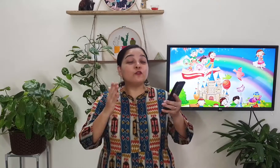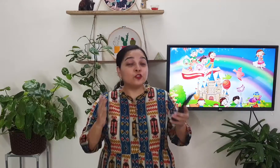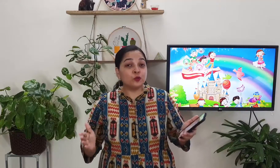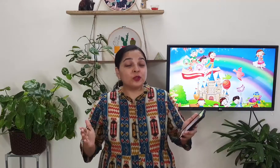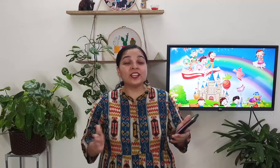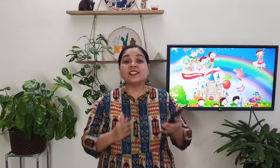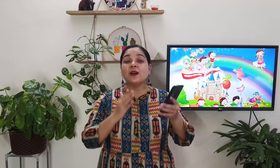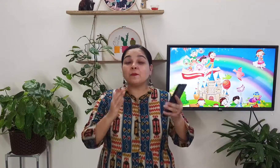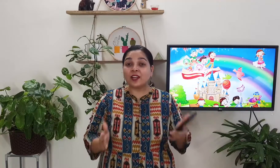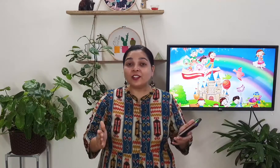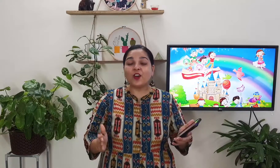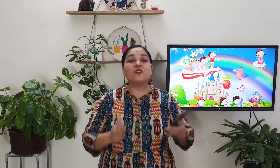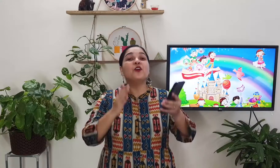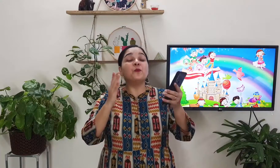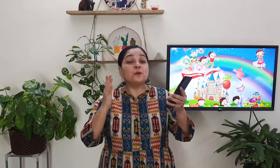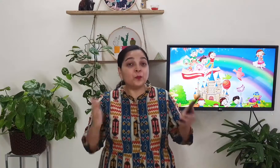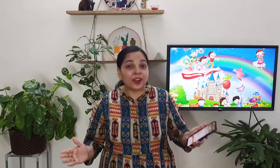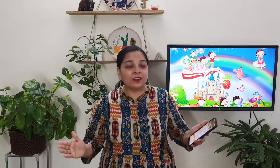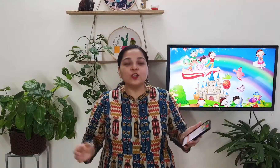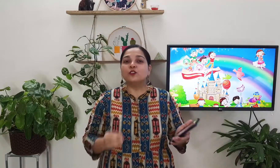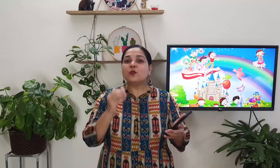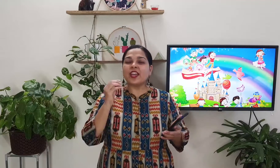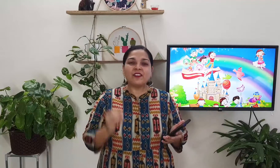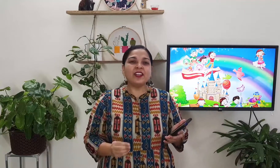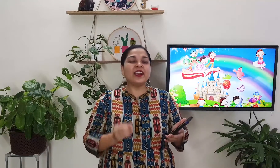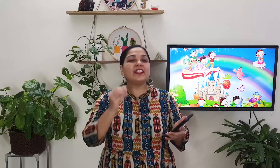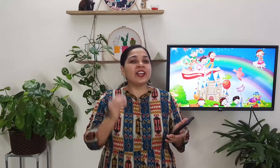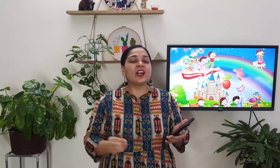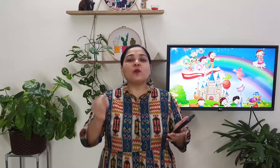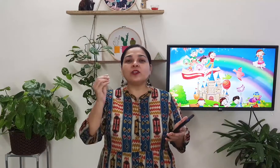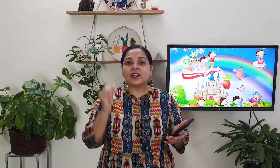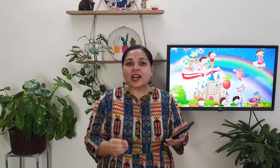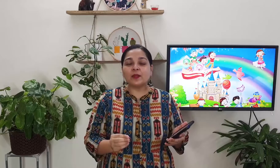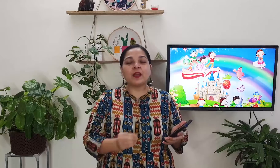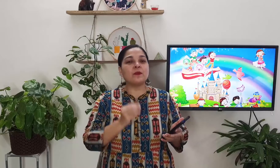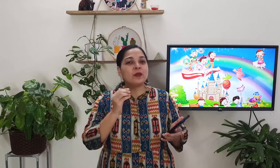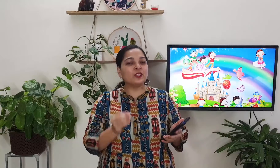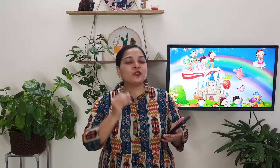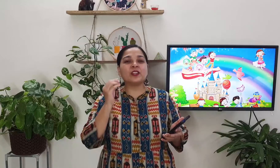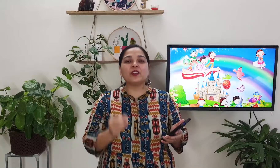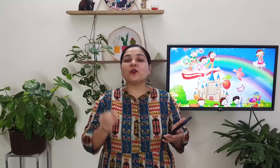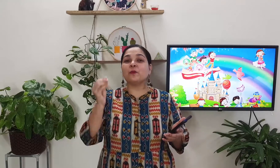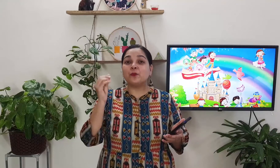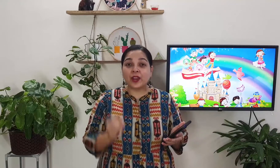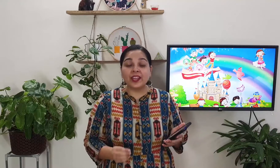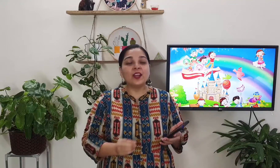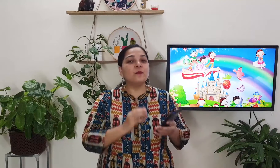வெல்கம். இது எங்கள் ஜூன் மாதம், இது ஜெபத்தின் மாதம். ஒவ்வொரு நாளும் கட்டாயமாக சிறிது நேரம் ஒதுக்கி